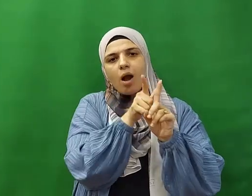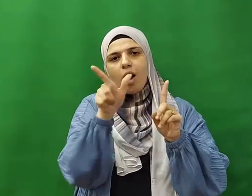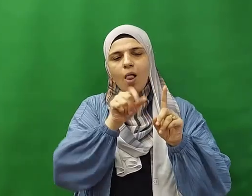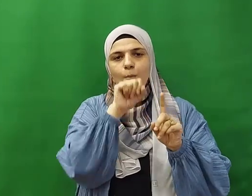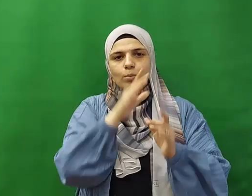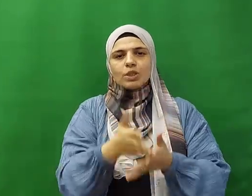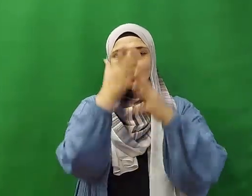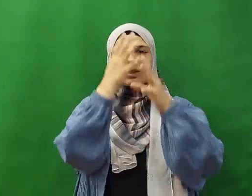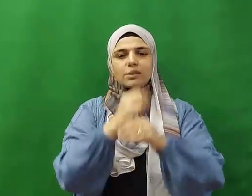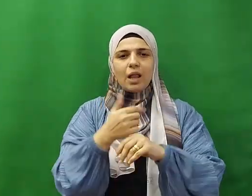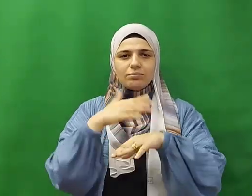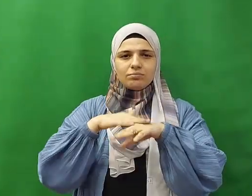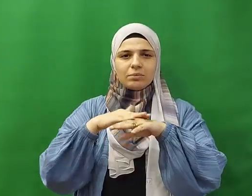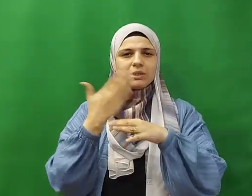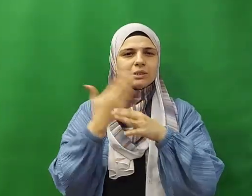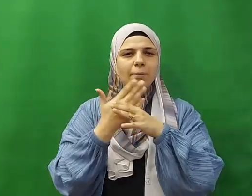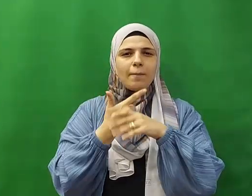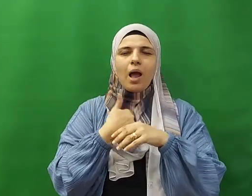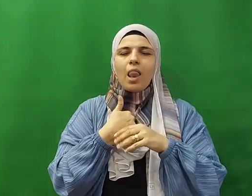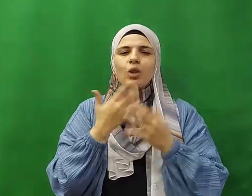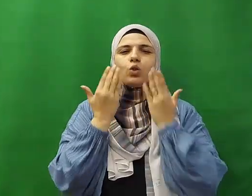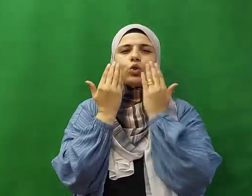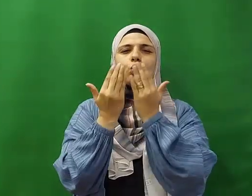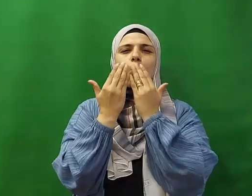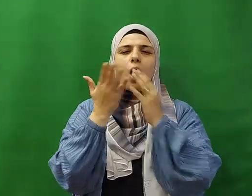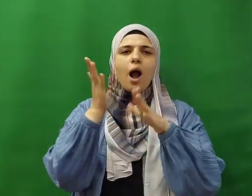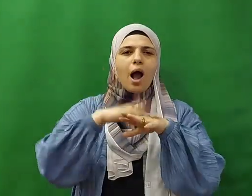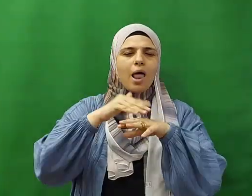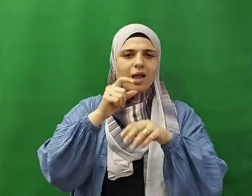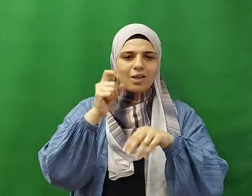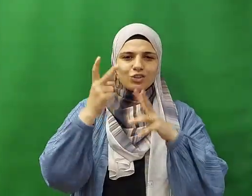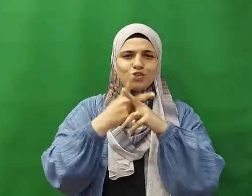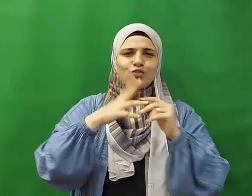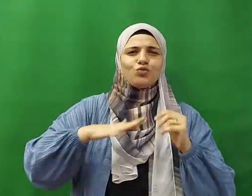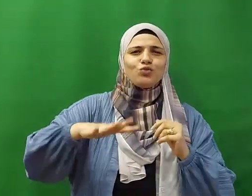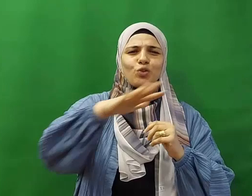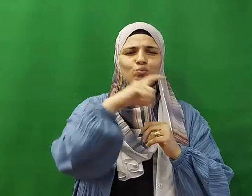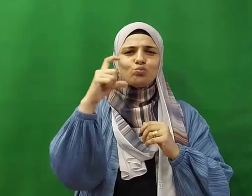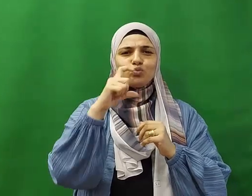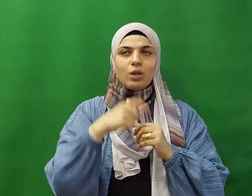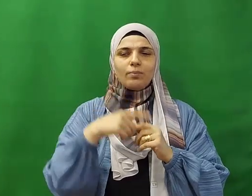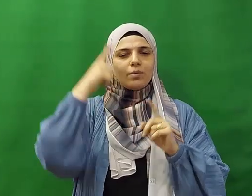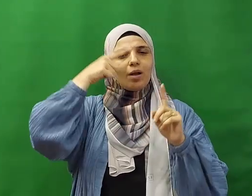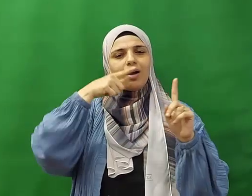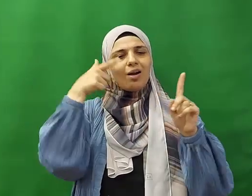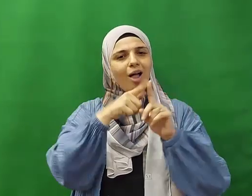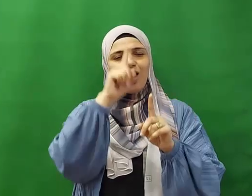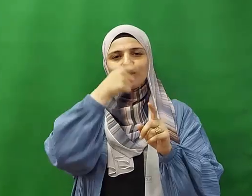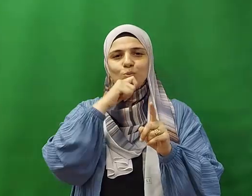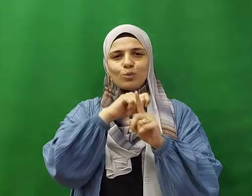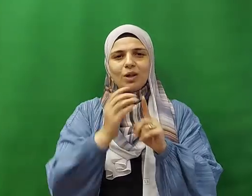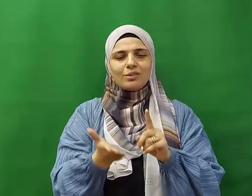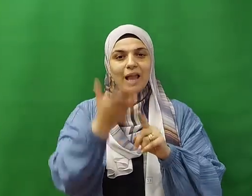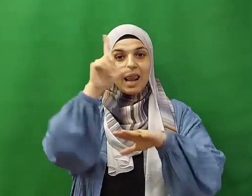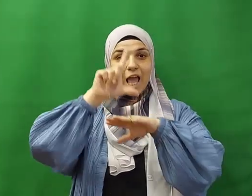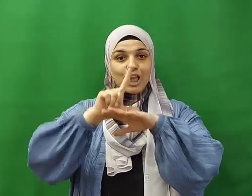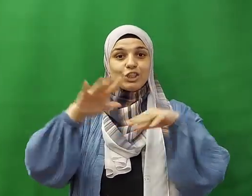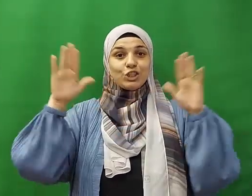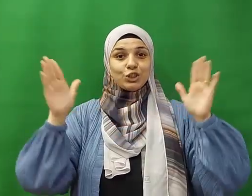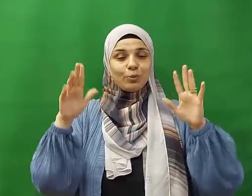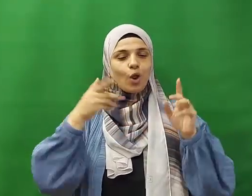رسول الله صلى الله عليه وسلم بما قال وهو أعلم سبحانه. فقال الله تعالى: